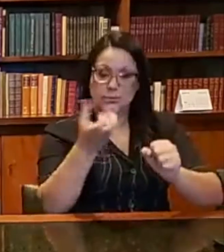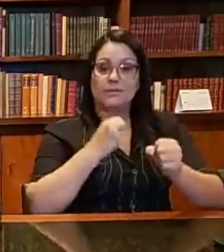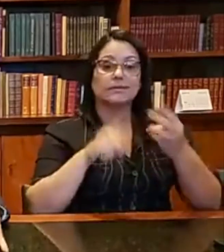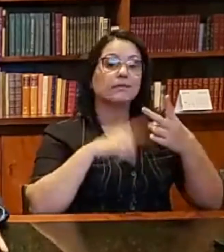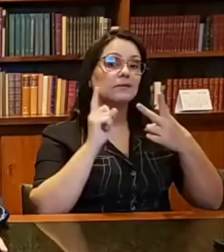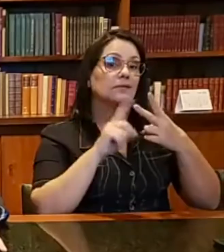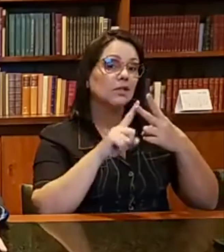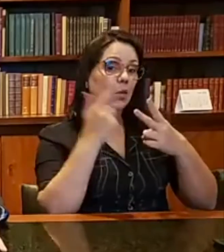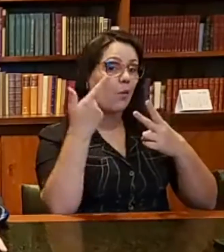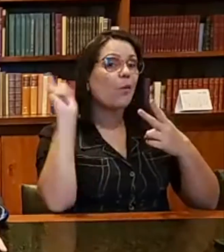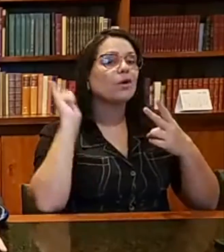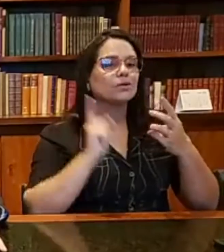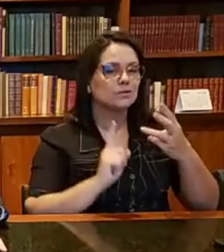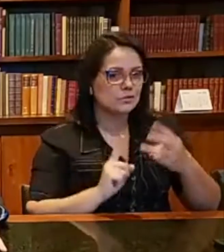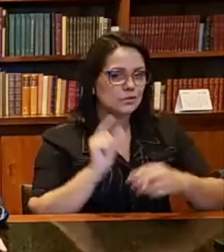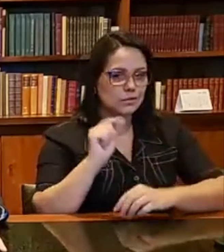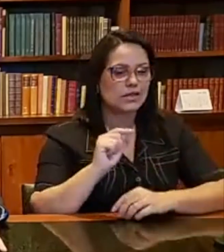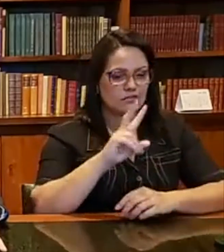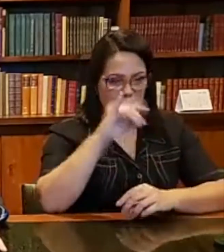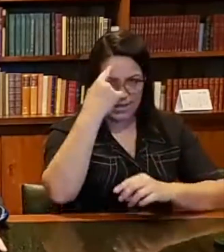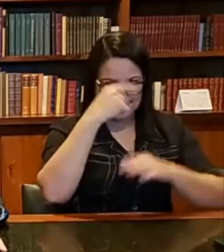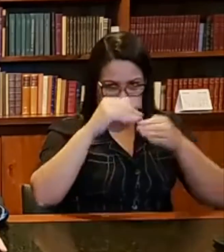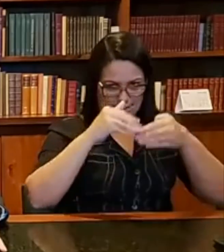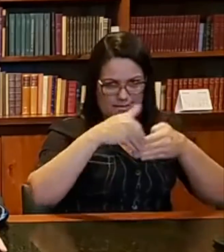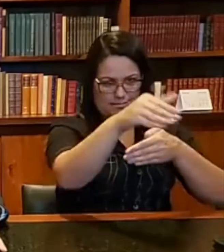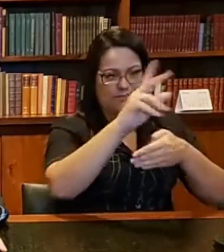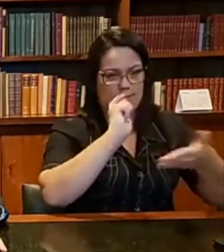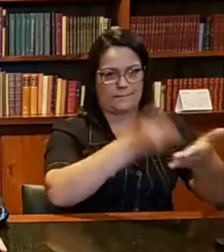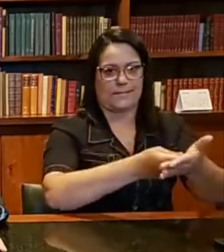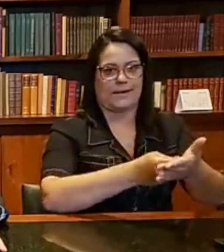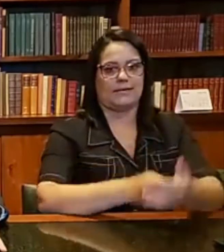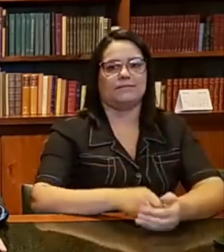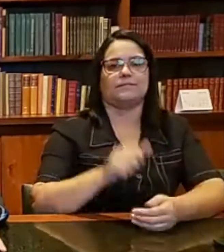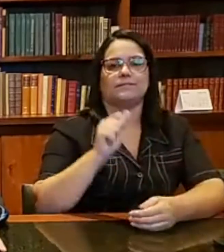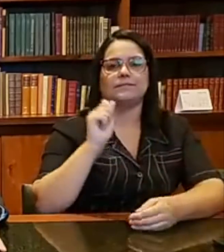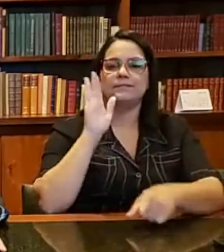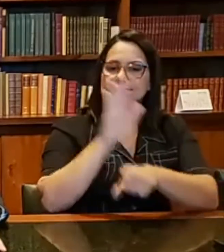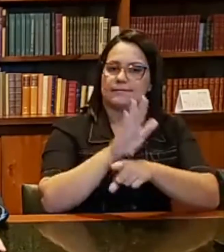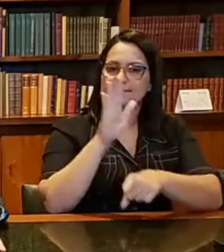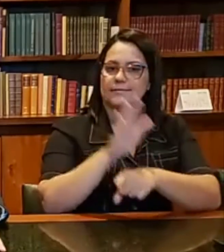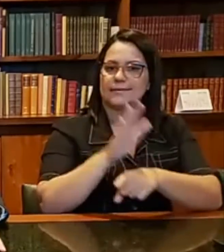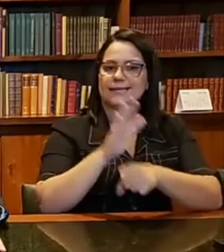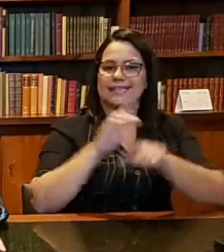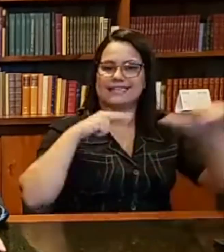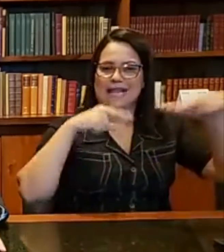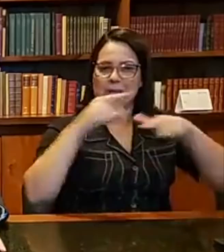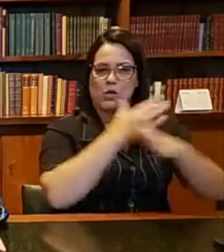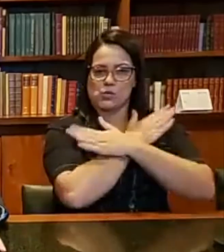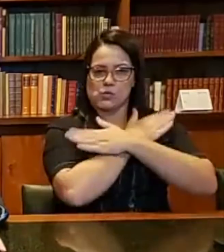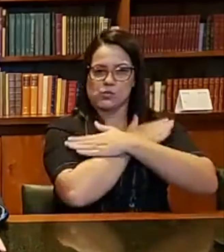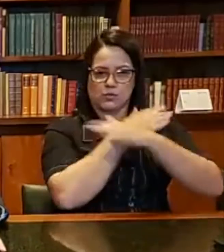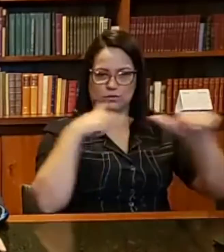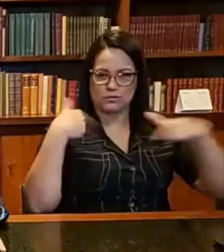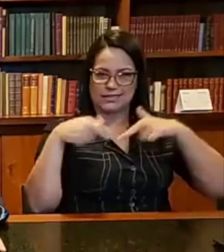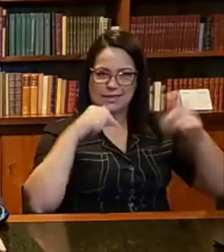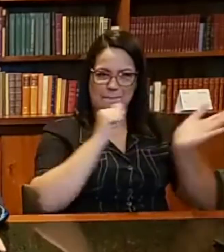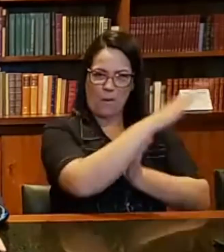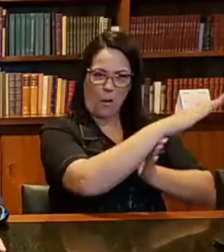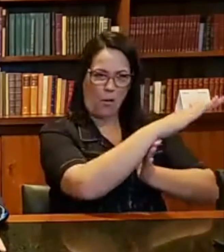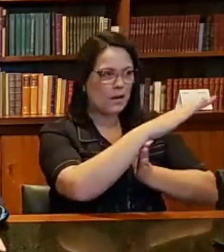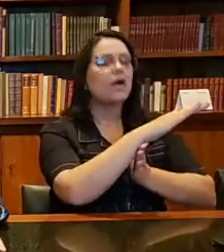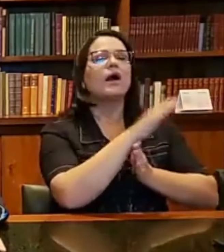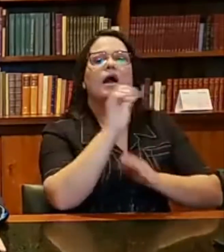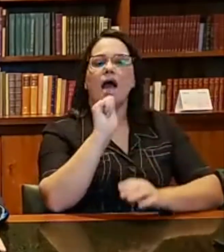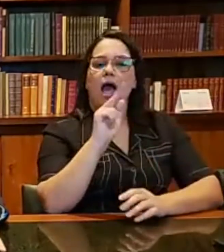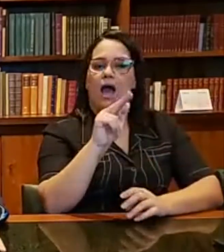benefício que será pago dentro de poucas semanas, que é o auxílio do seguro-desemprego. Então, na questão do desemprego, também